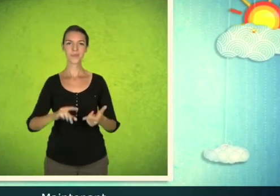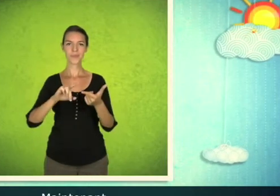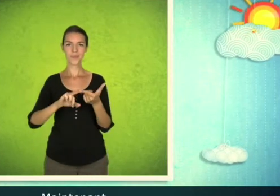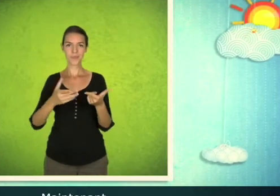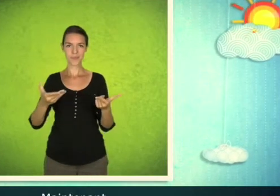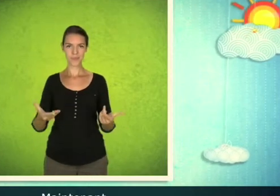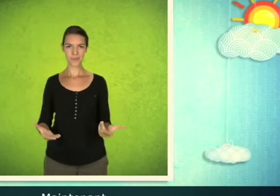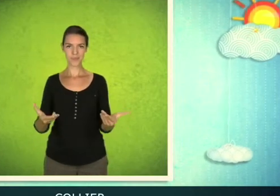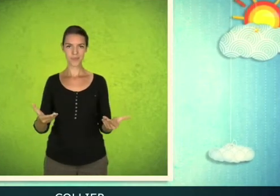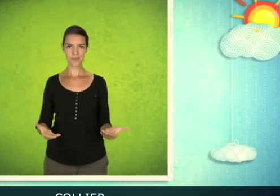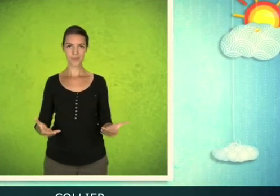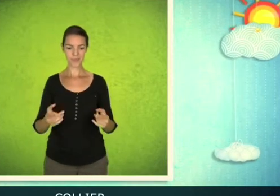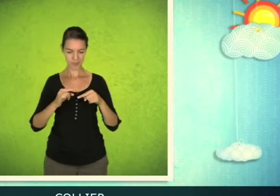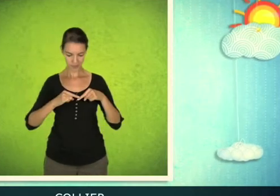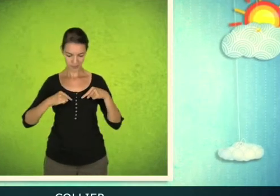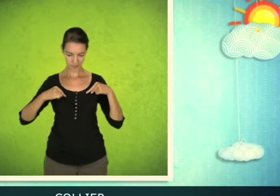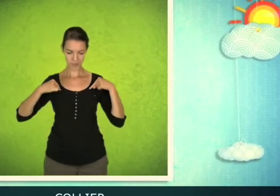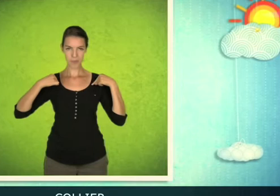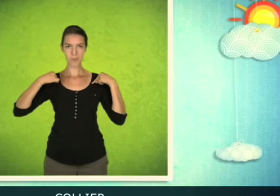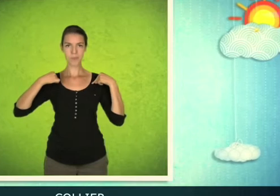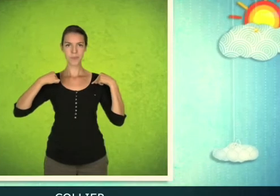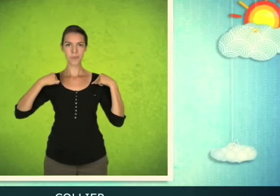Maintenant, collier.